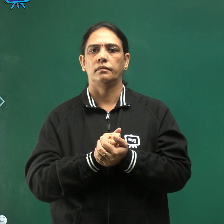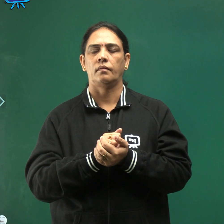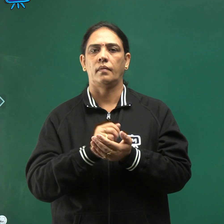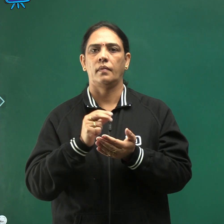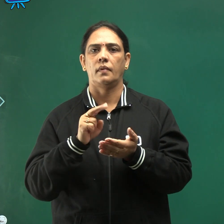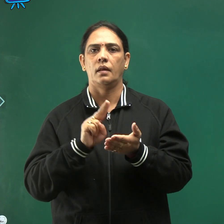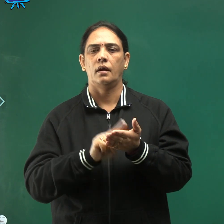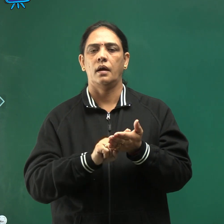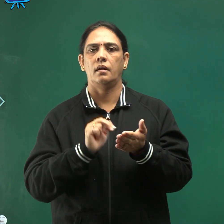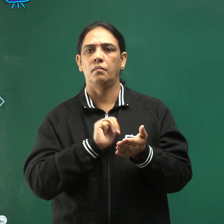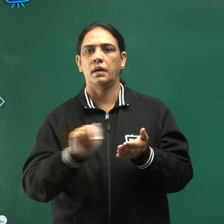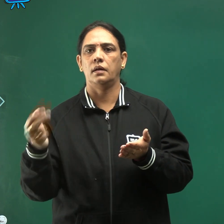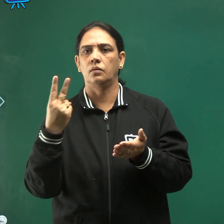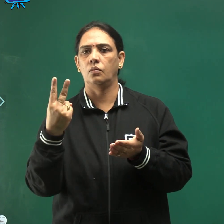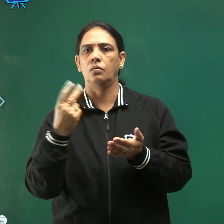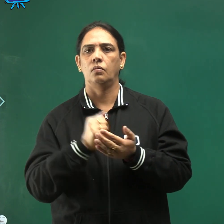n/2